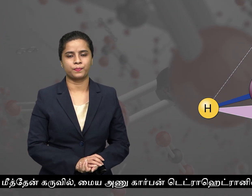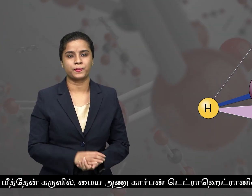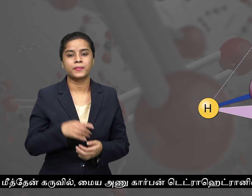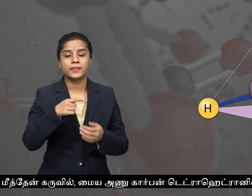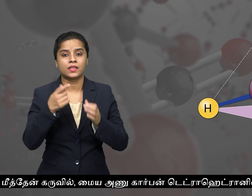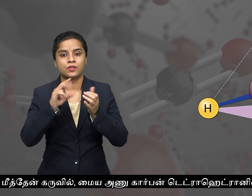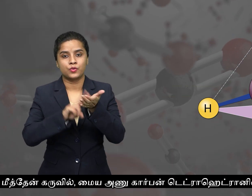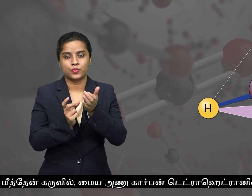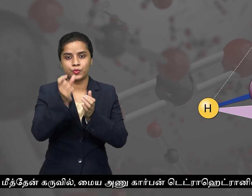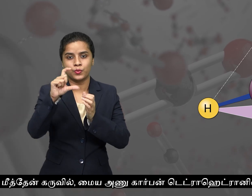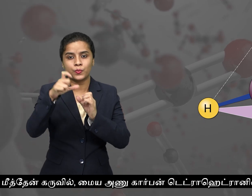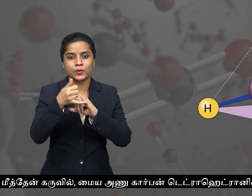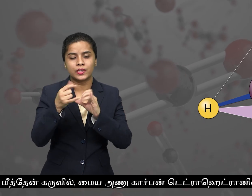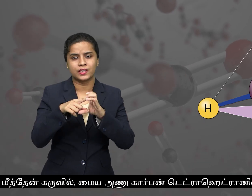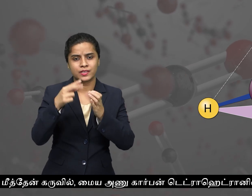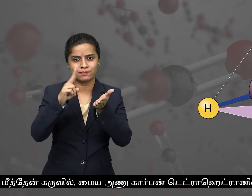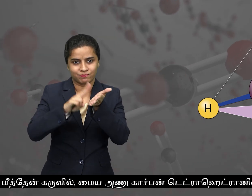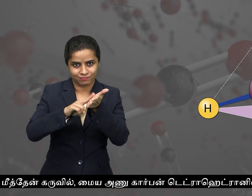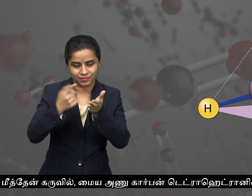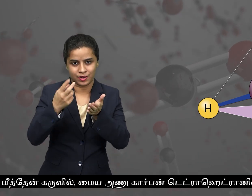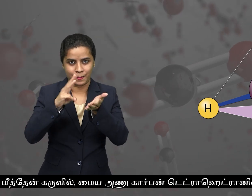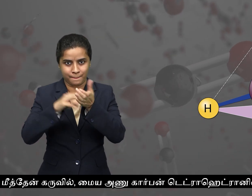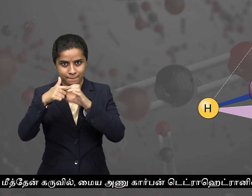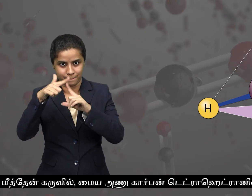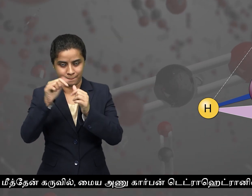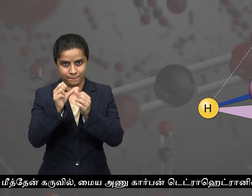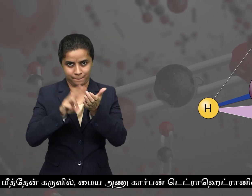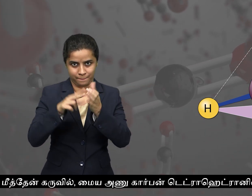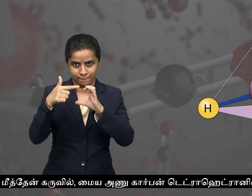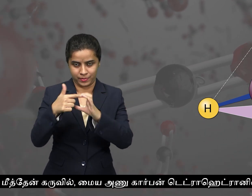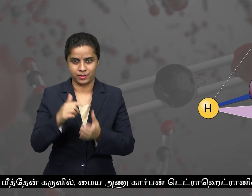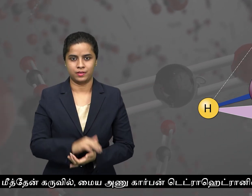மீத்தேன் கருவில் மைய அணு கார்பன் டெட்ராஹைட்ரனின் மையத்தில் உள்ளது.